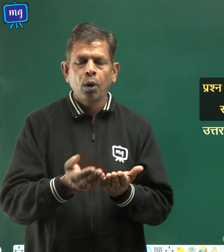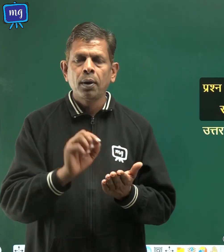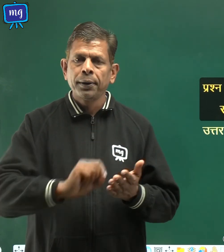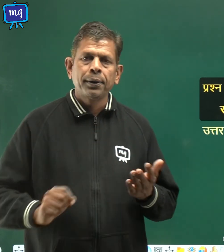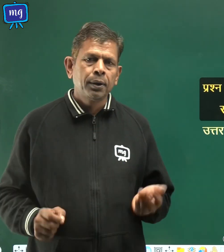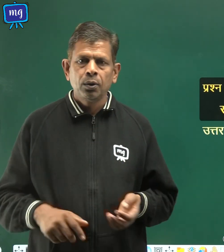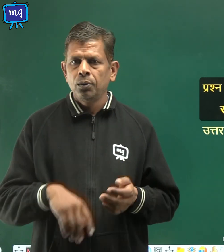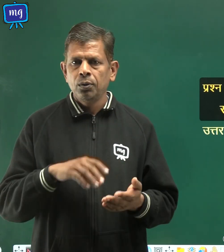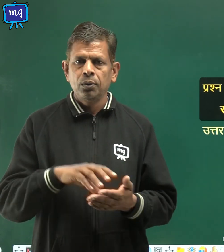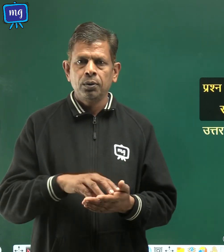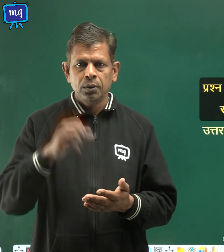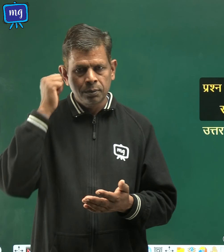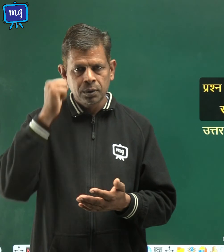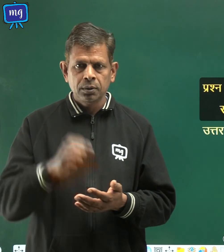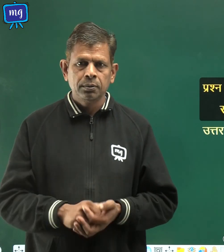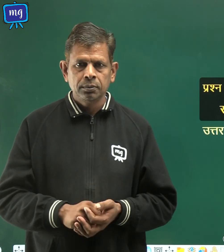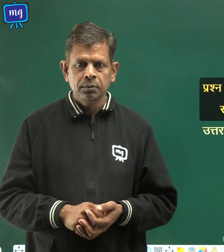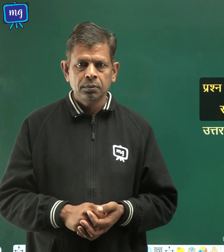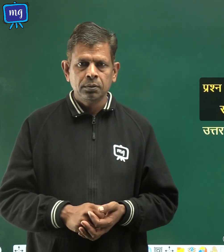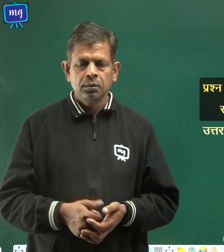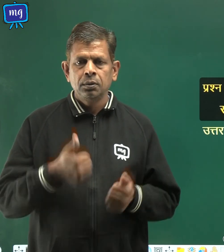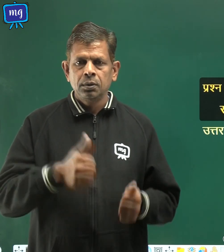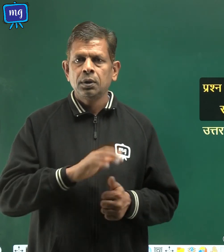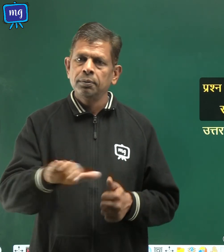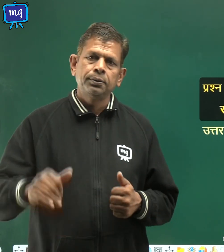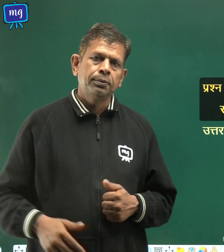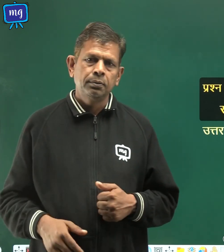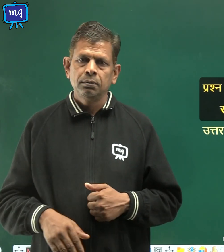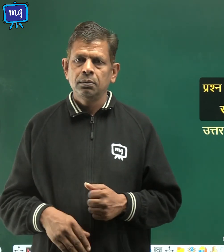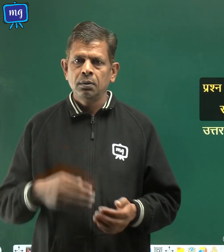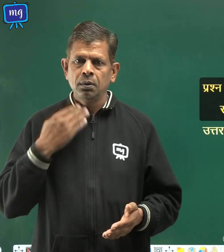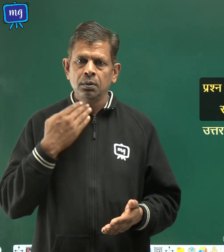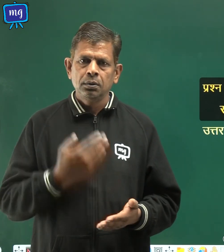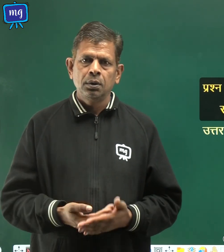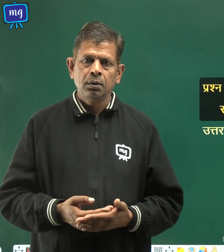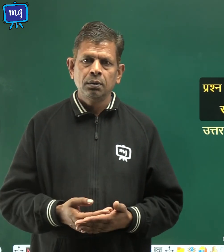और याद भी करना। ठीक है बच्चों, धन्यवाद।